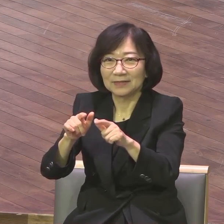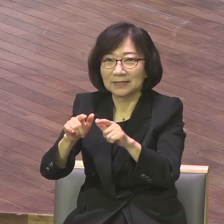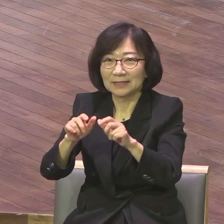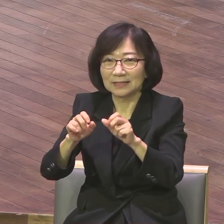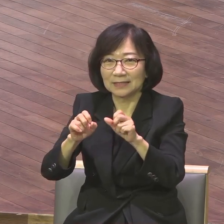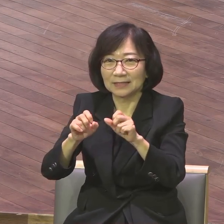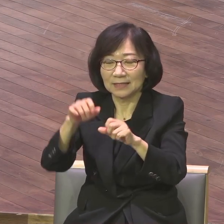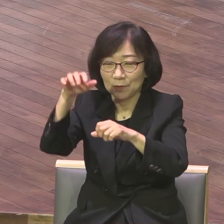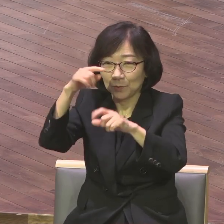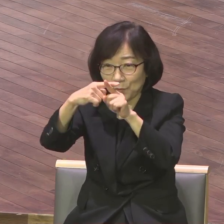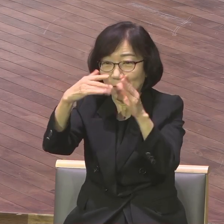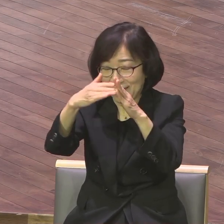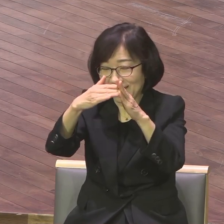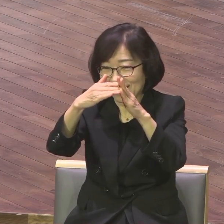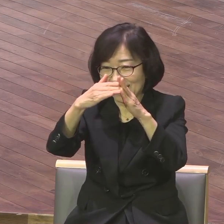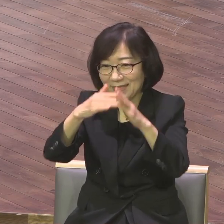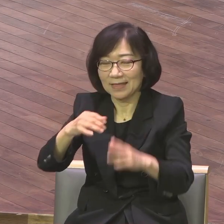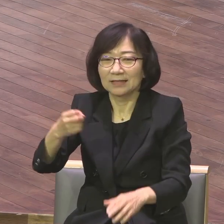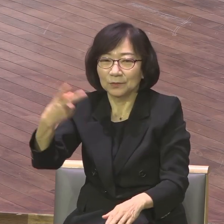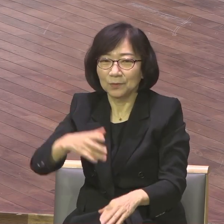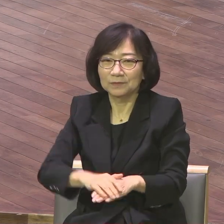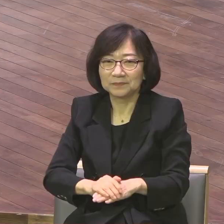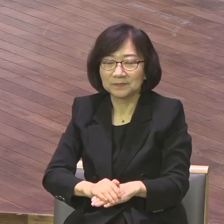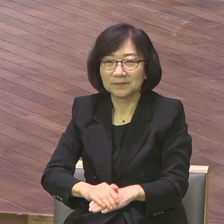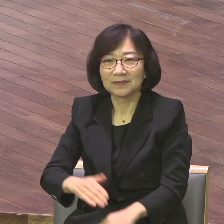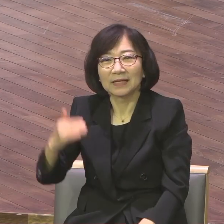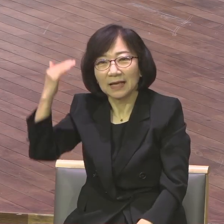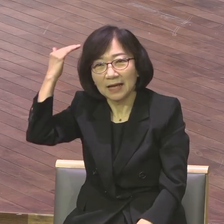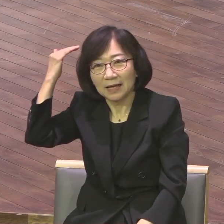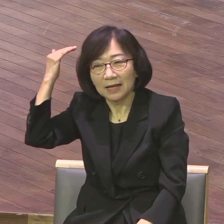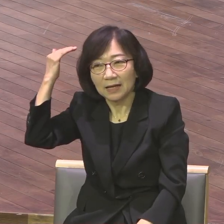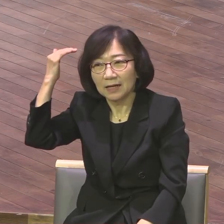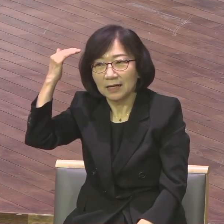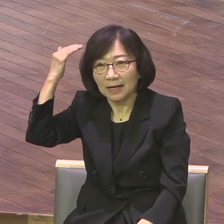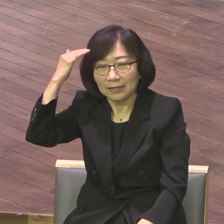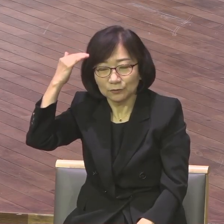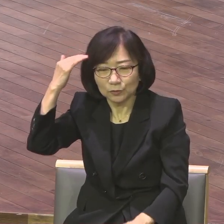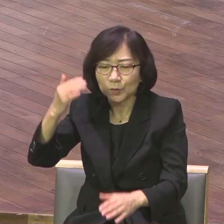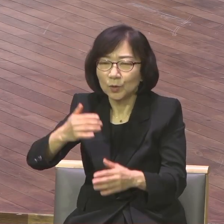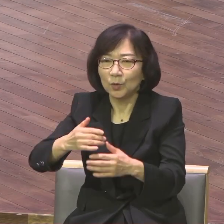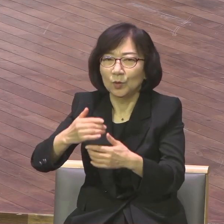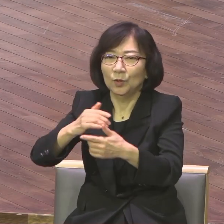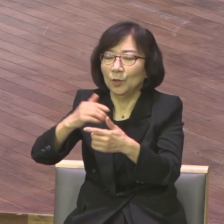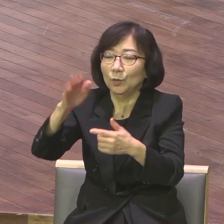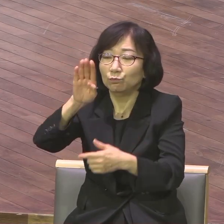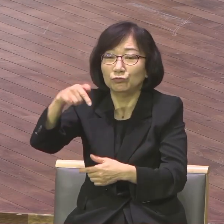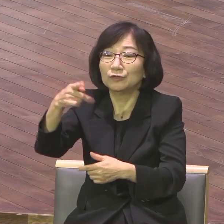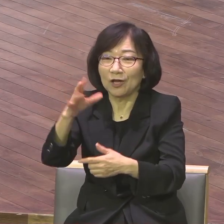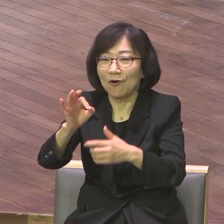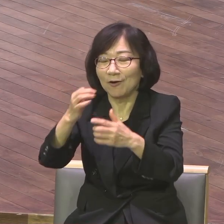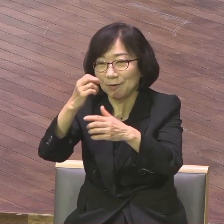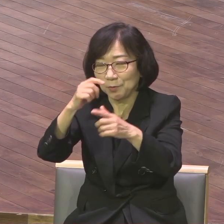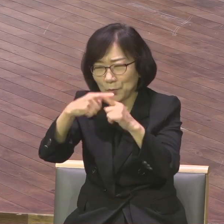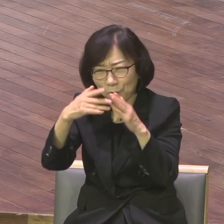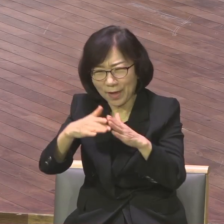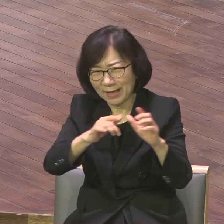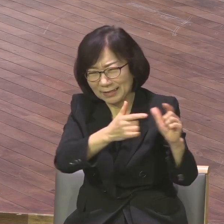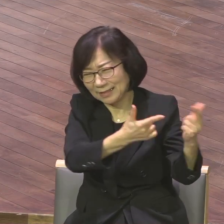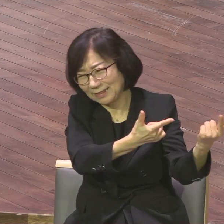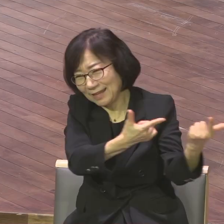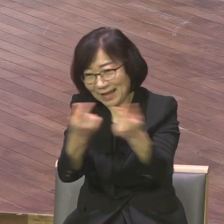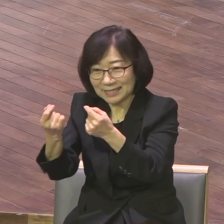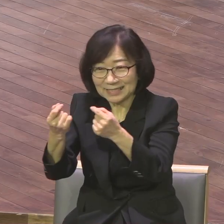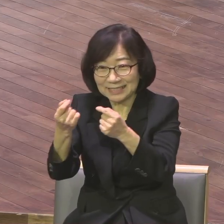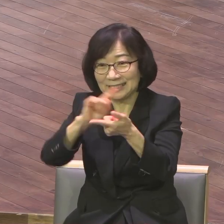그 현장 교회와 또 우리 국내 또 우리 북영연결 비롯한 많은 성도들 같이 서로 다